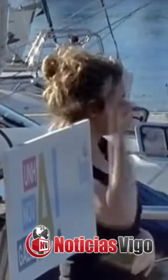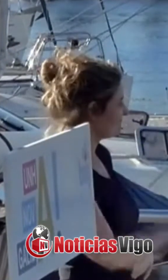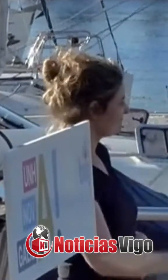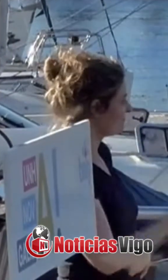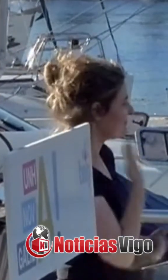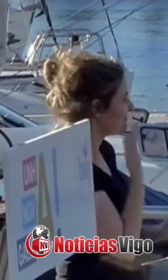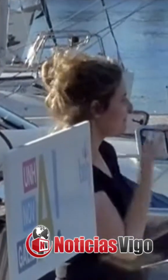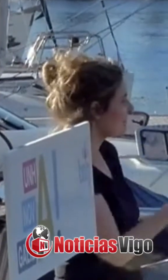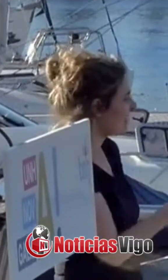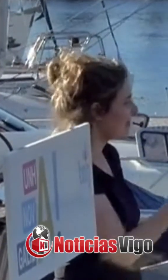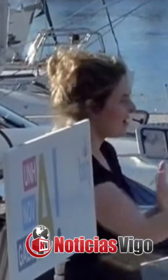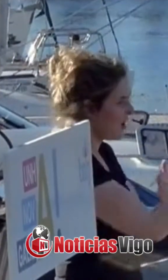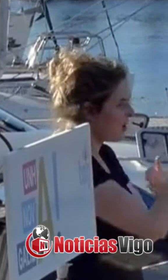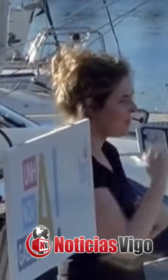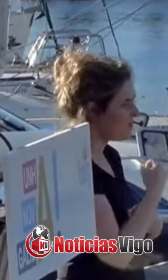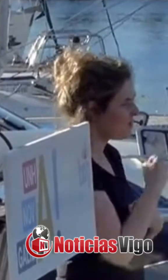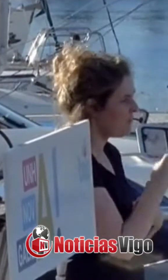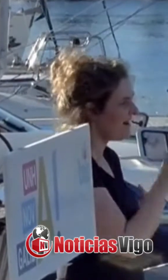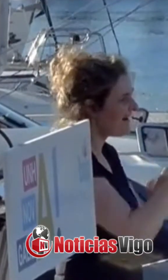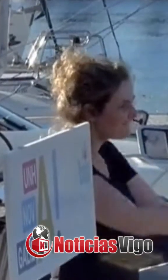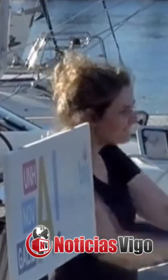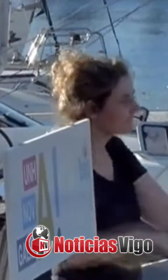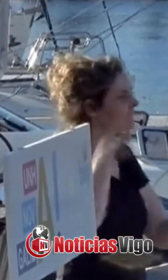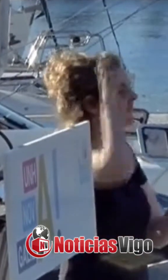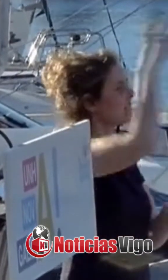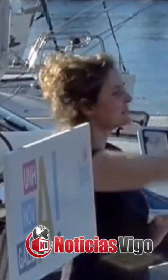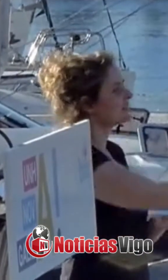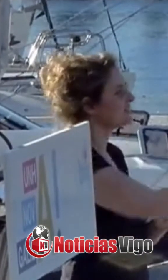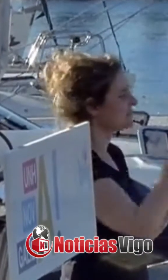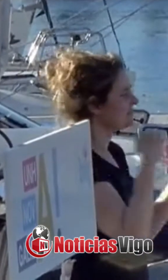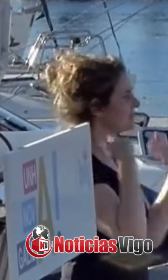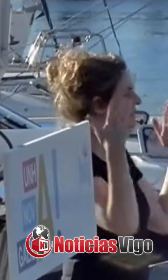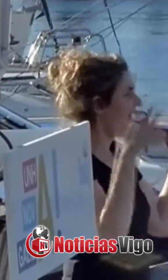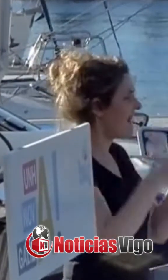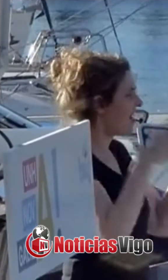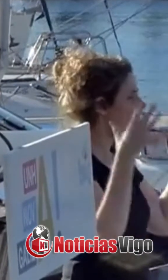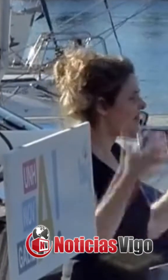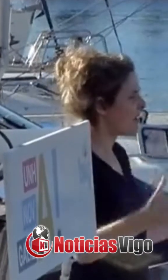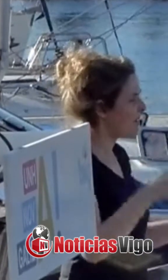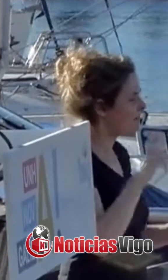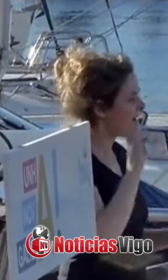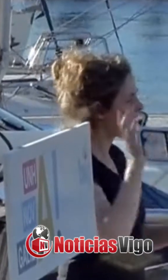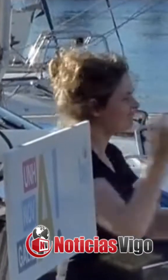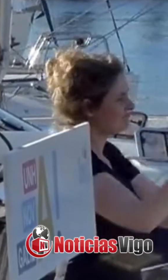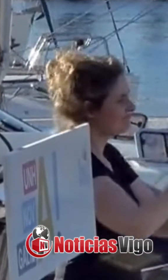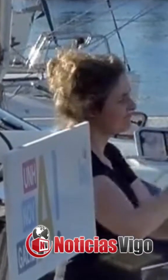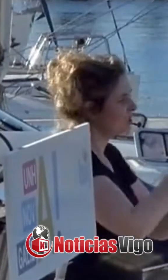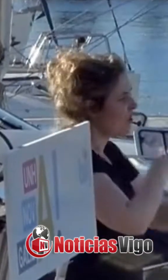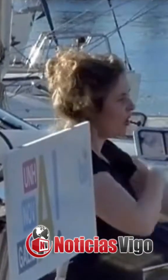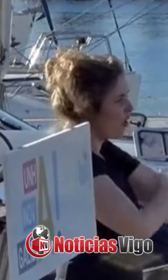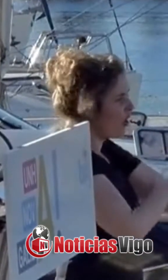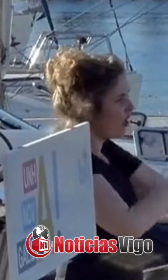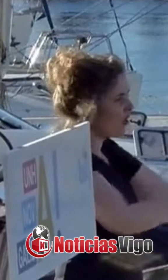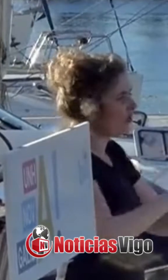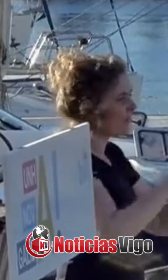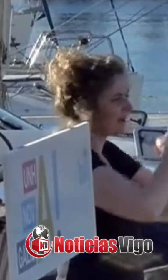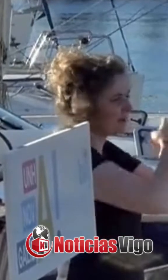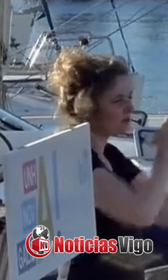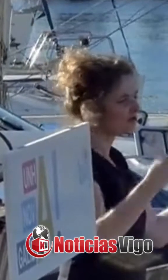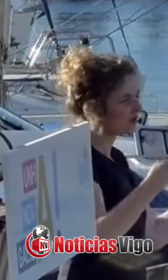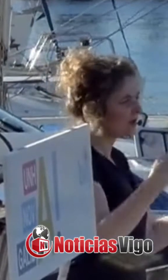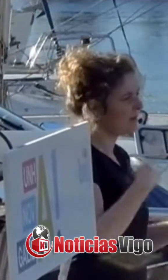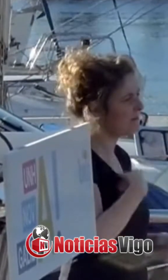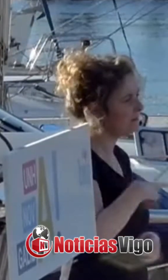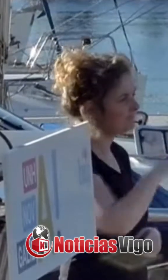para pedirvos o apoio para dar un gran salto, para chegar ao goberno da Xunta e que por primeira vez